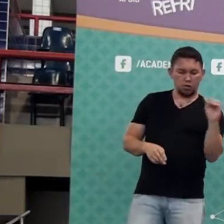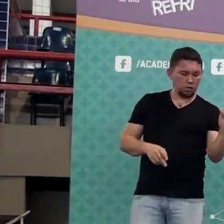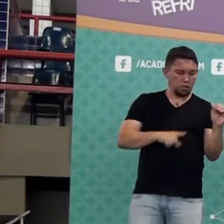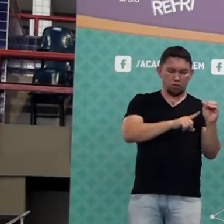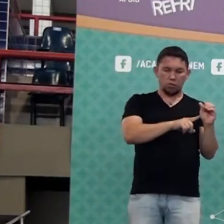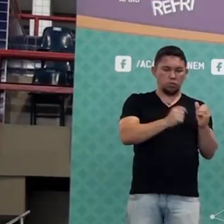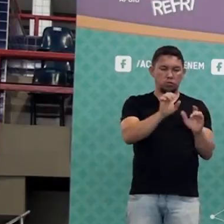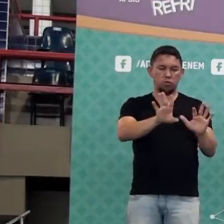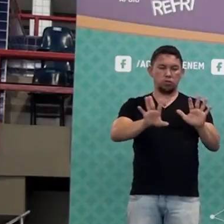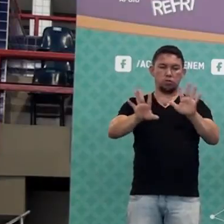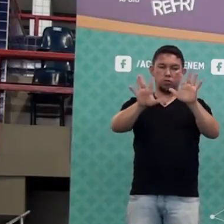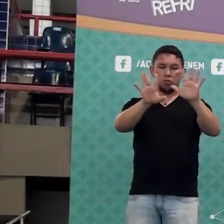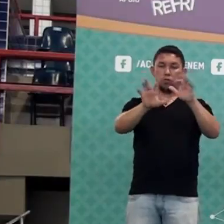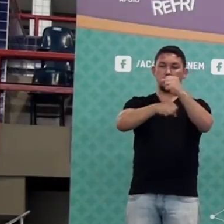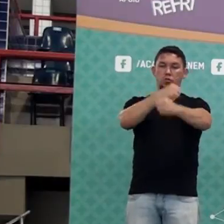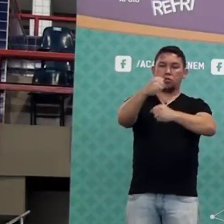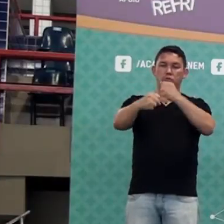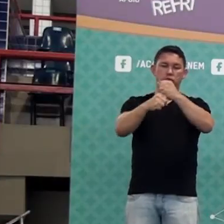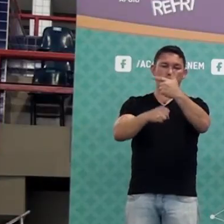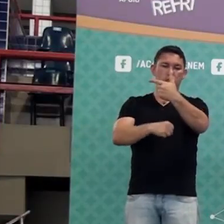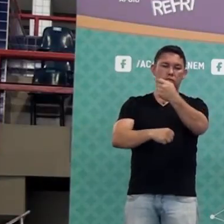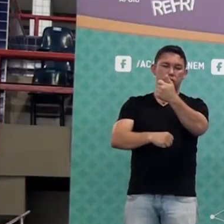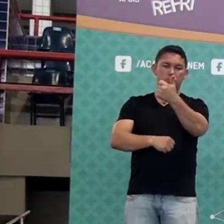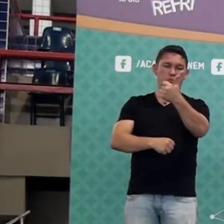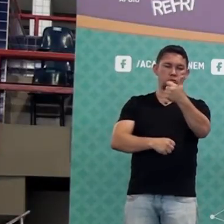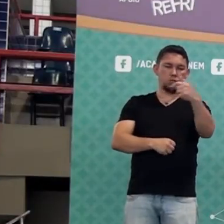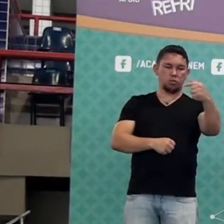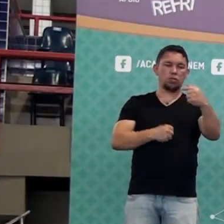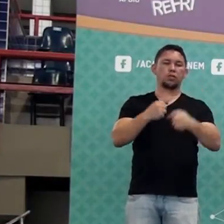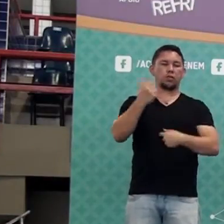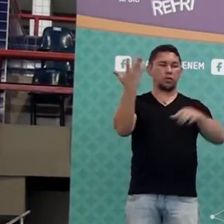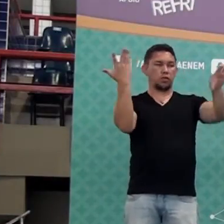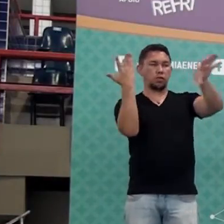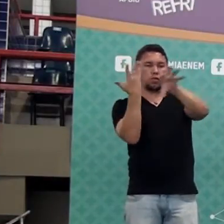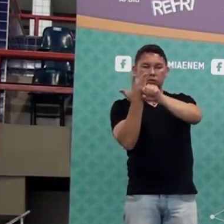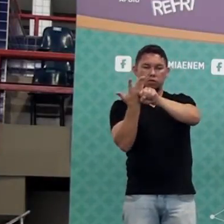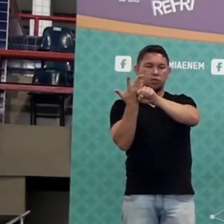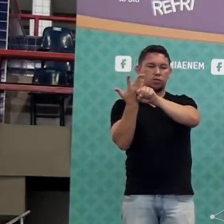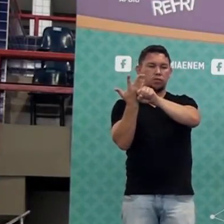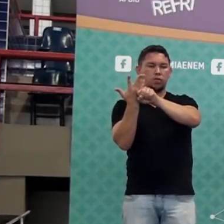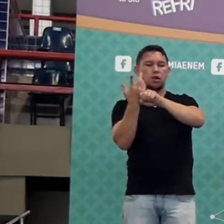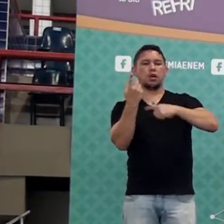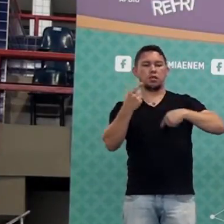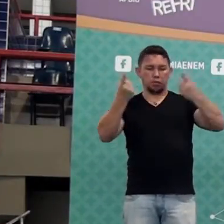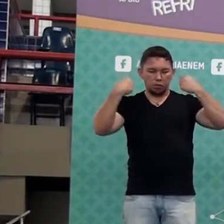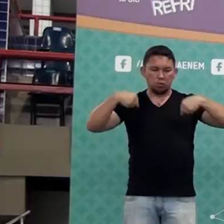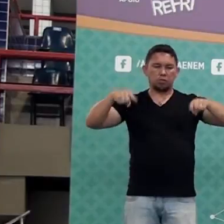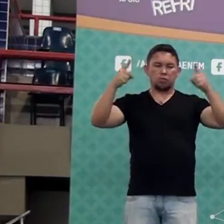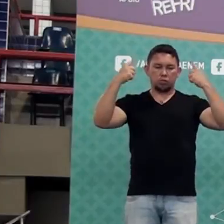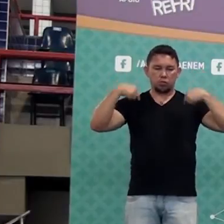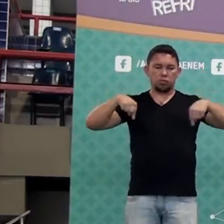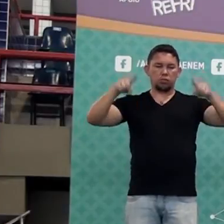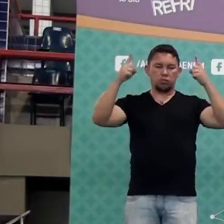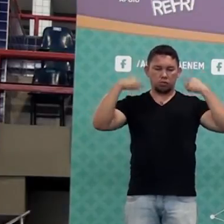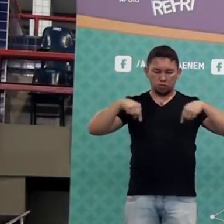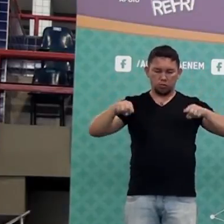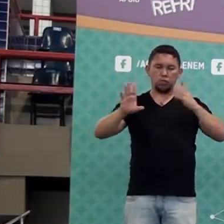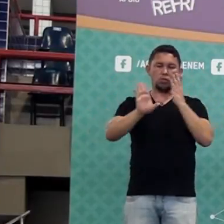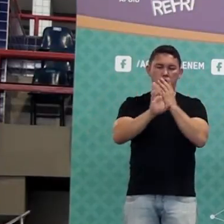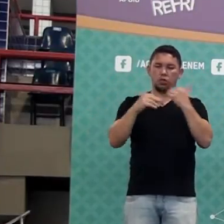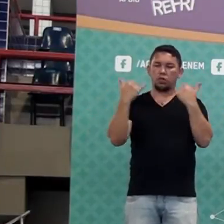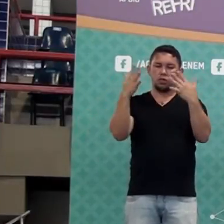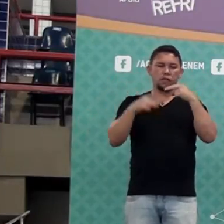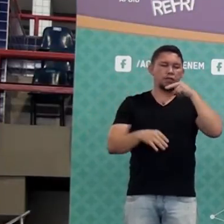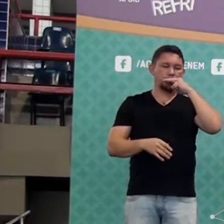ser reabsorvido no próximo ano pela cana-de-açúcar, quando a gente plantar, porque a cana-de-açúcar faz